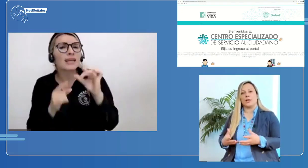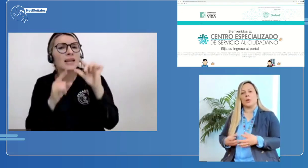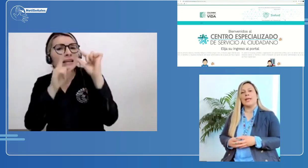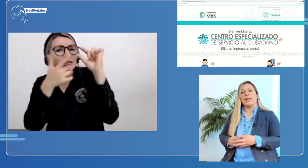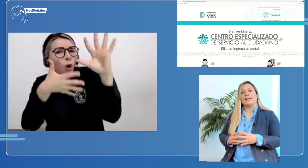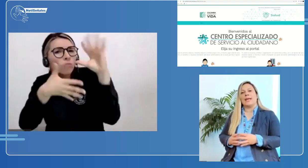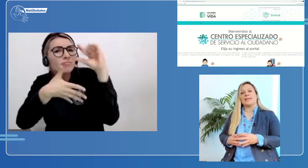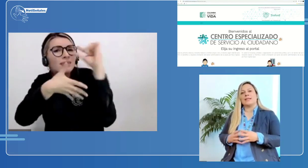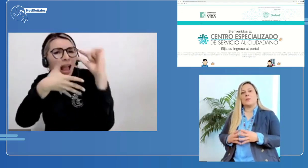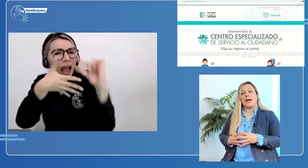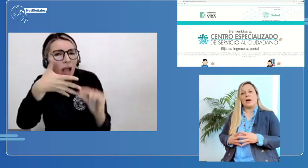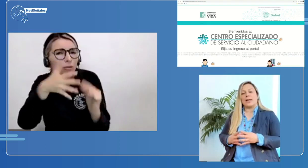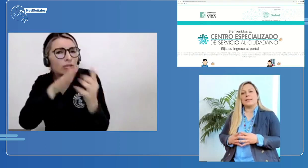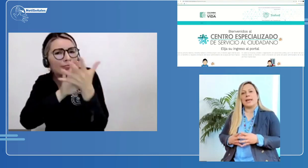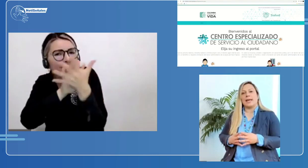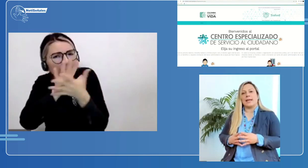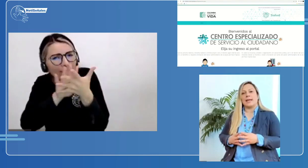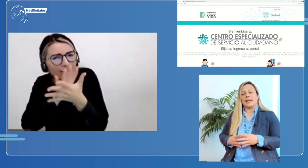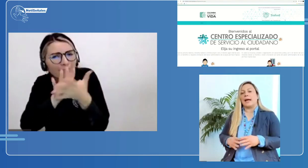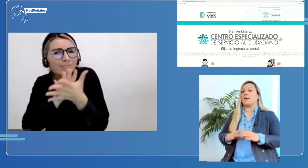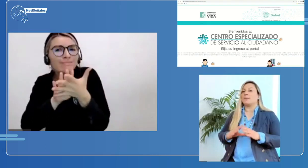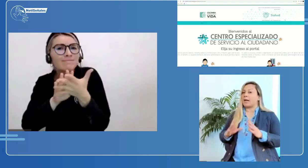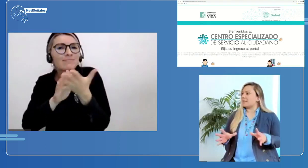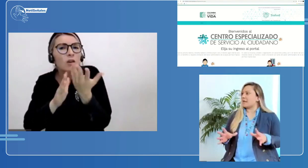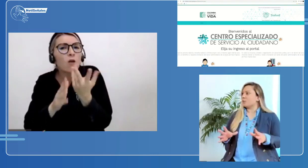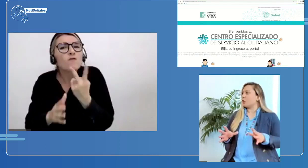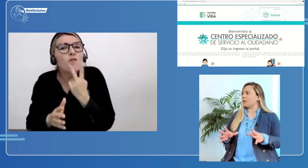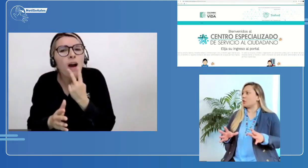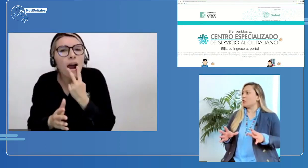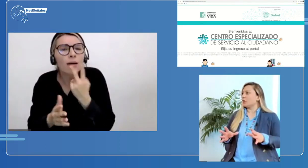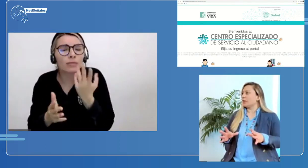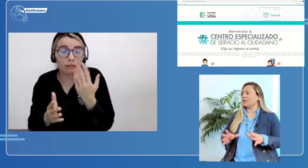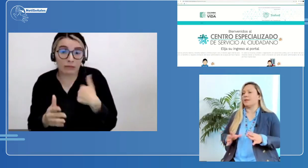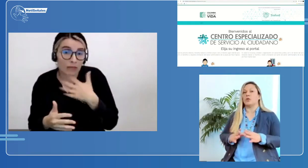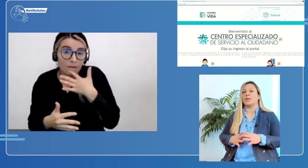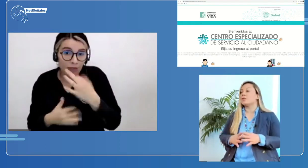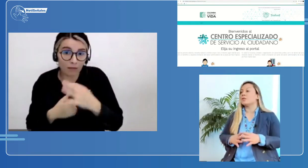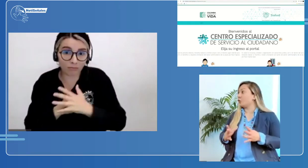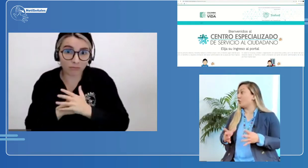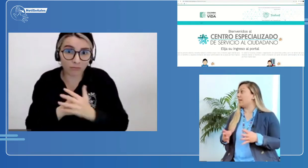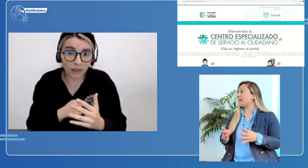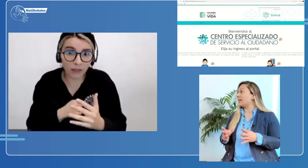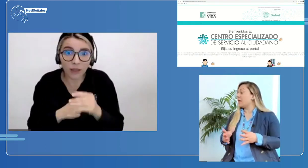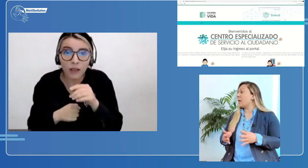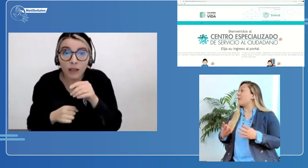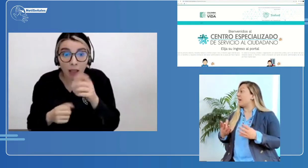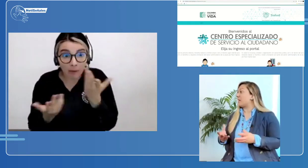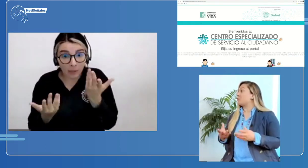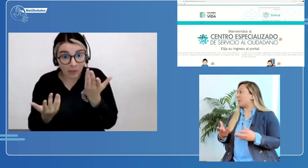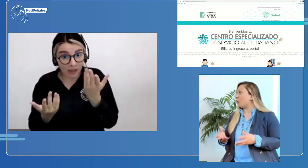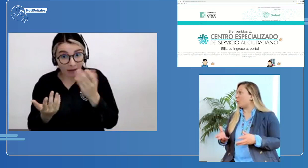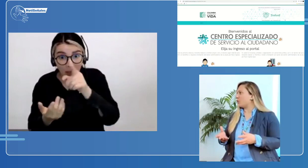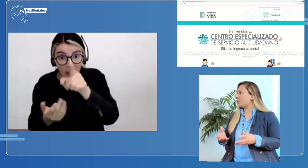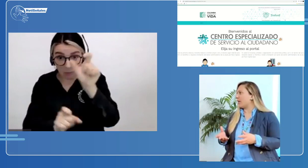glosario de esas palabras que, para ser muy honestos, si son desconocidas para las personas